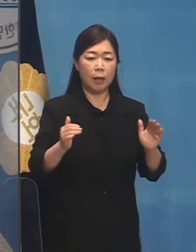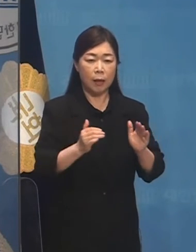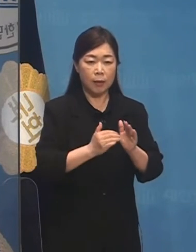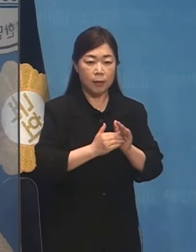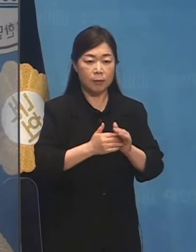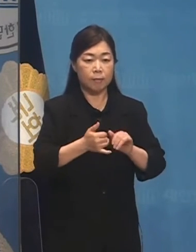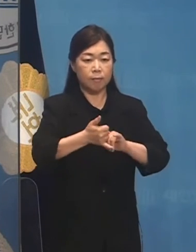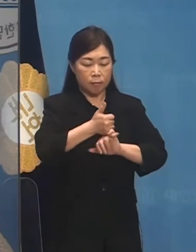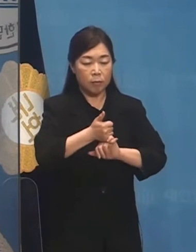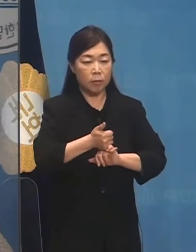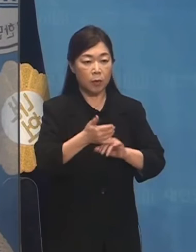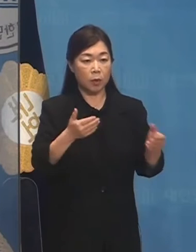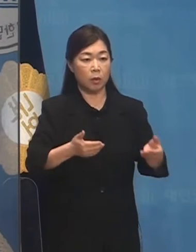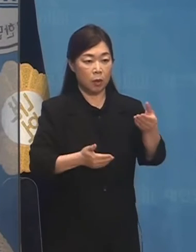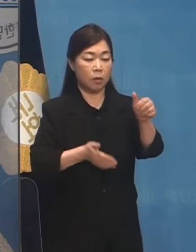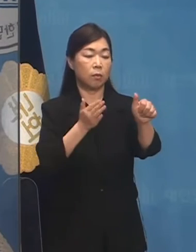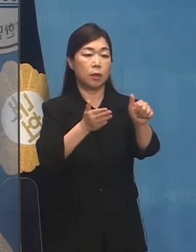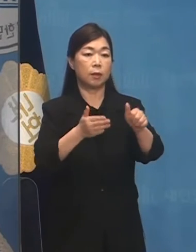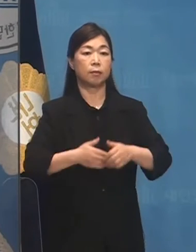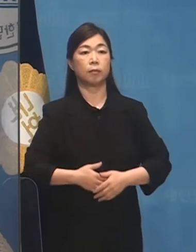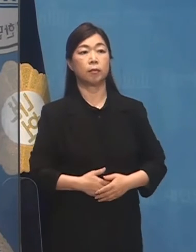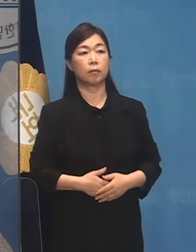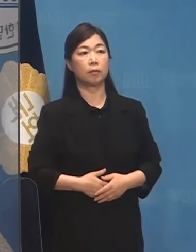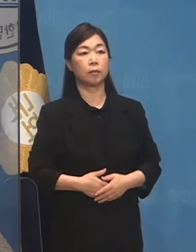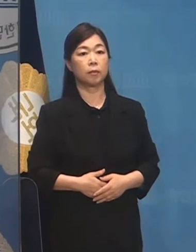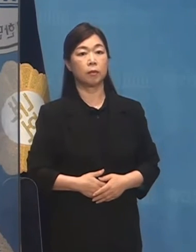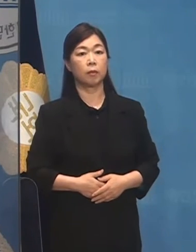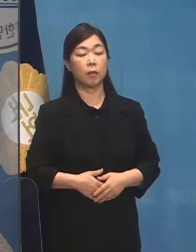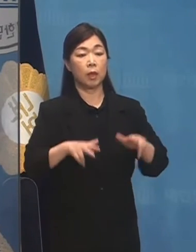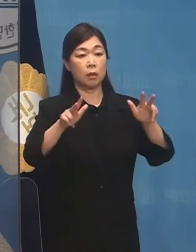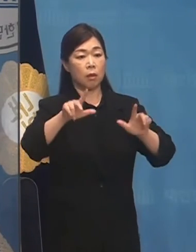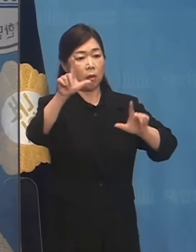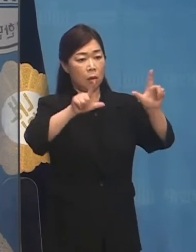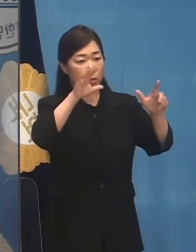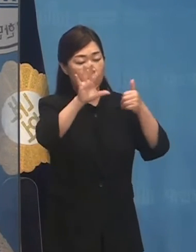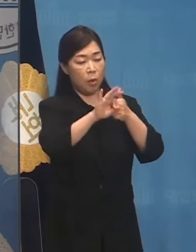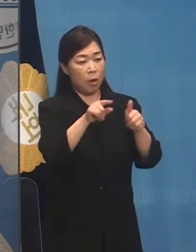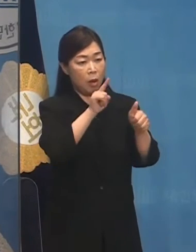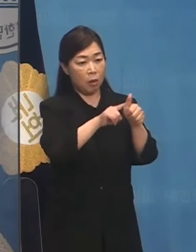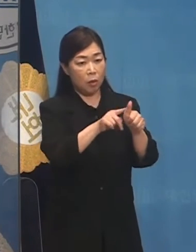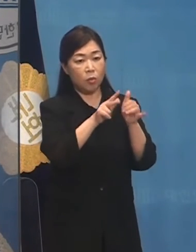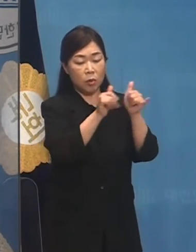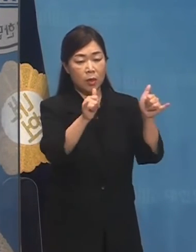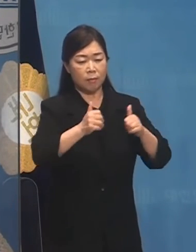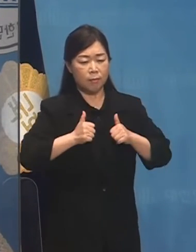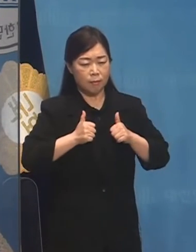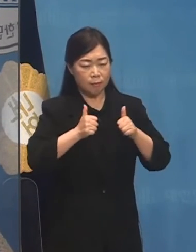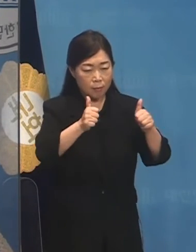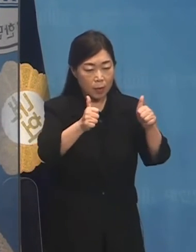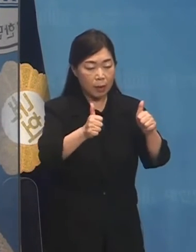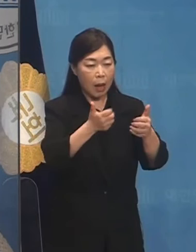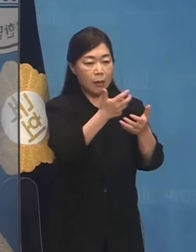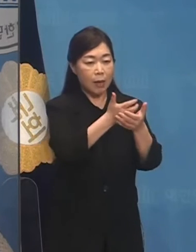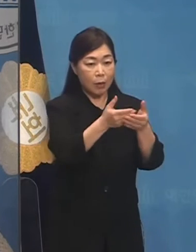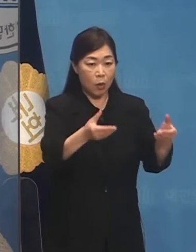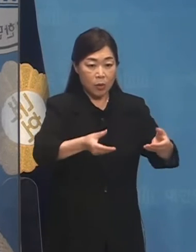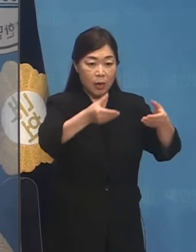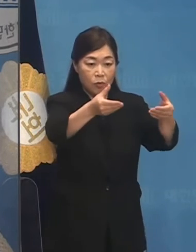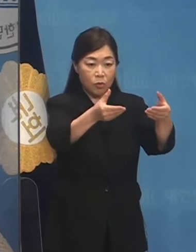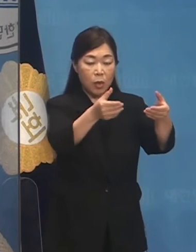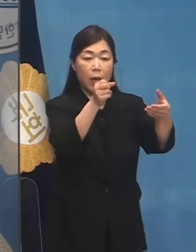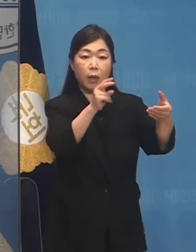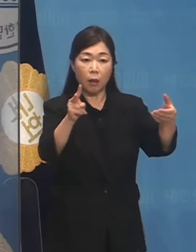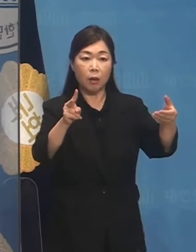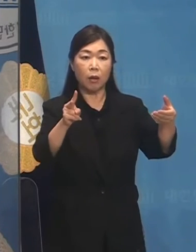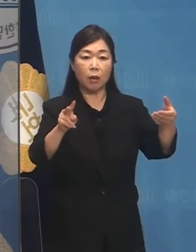확실하게 제출을 해 주시기를 바랍니다. 지금 상황에서 우리 한덕수 후보자가 성실하게 자료 제출을 해 주는